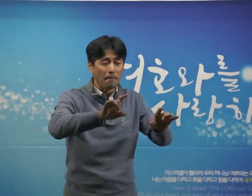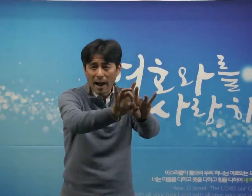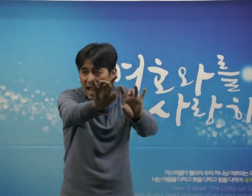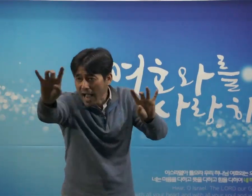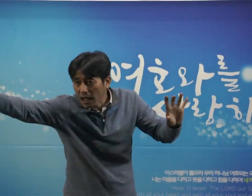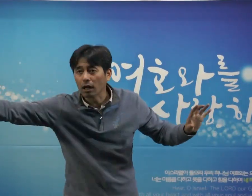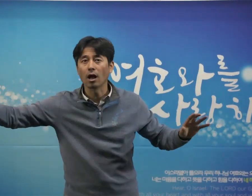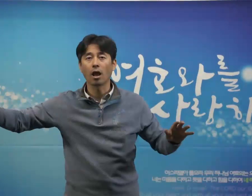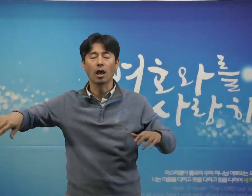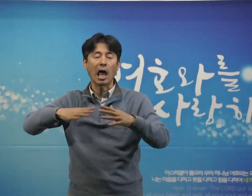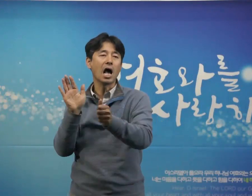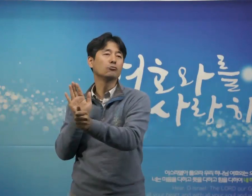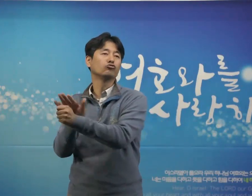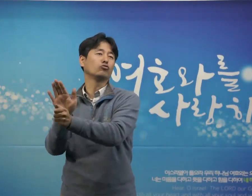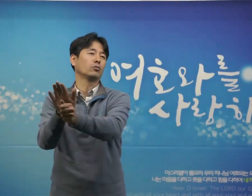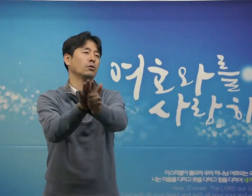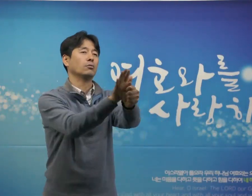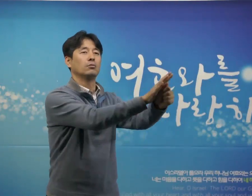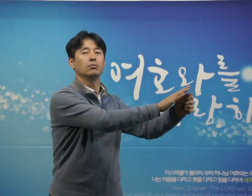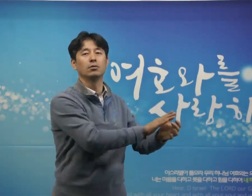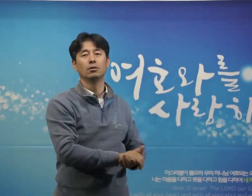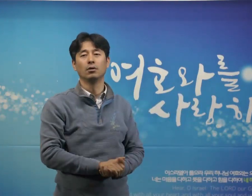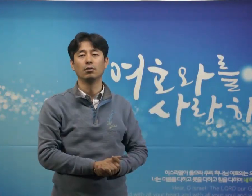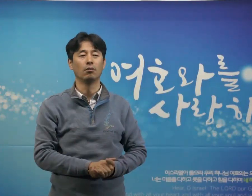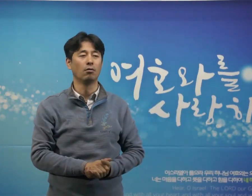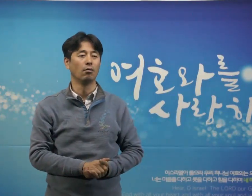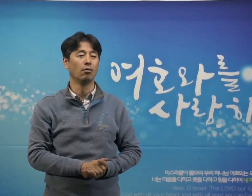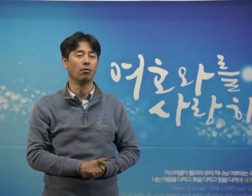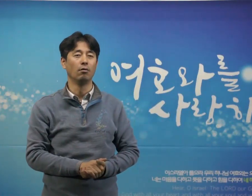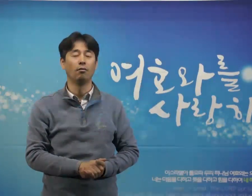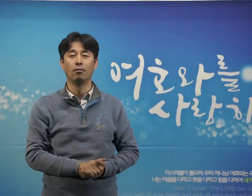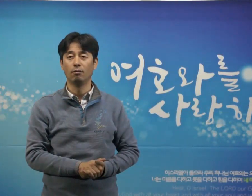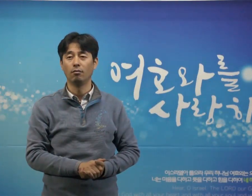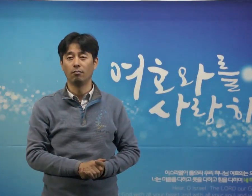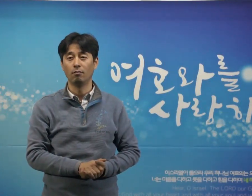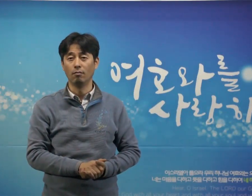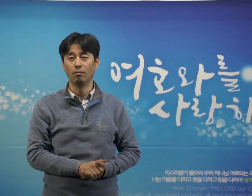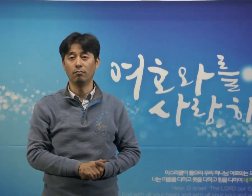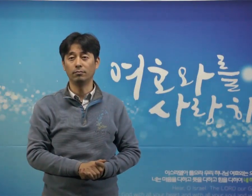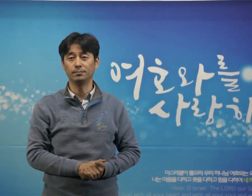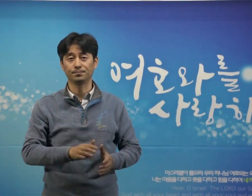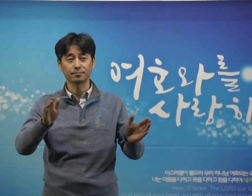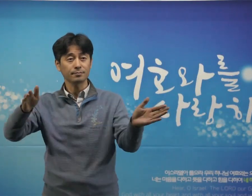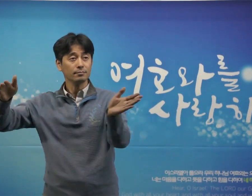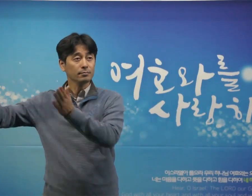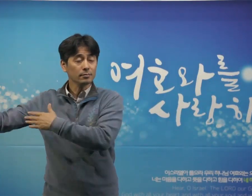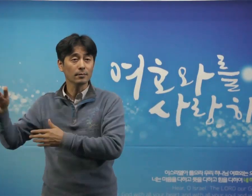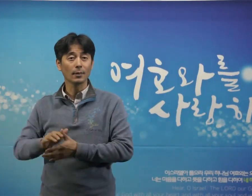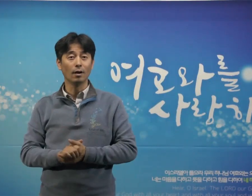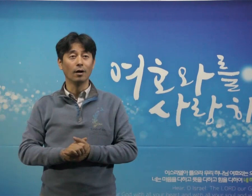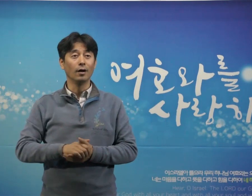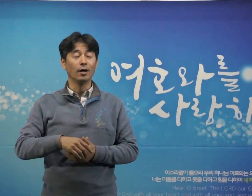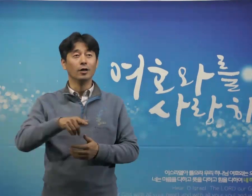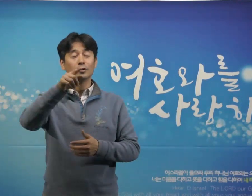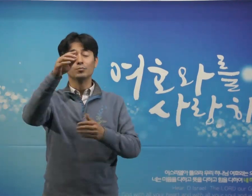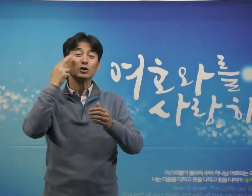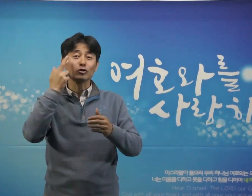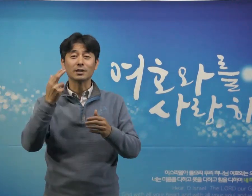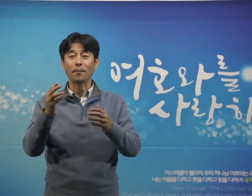중국, 베트남 그 모든 지역에 그 수어로 번역해서 그들의 복음을 전하고 있다는 것이죠.